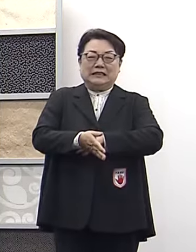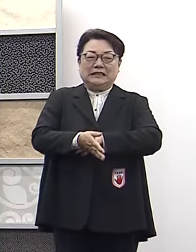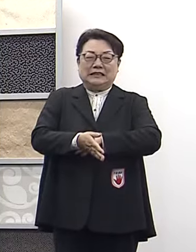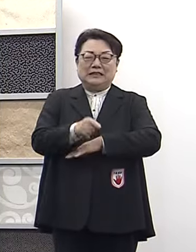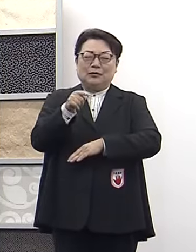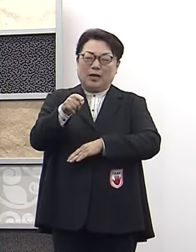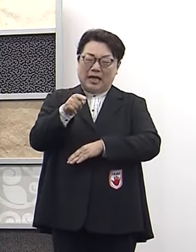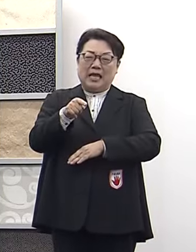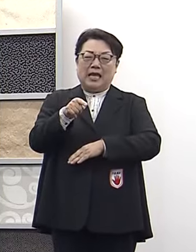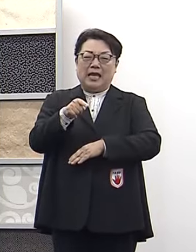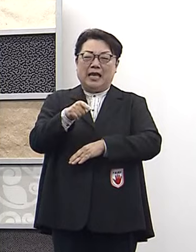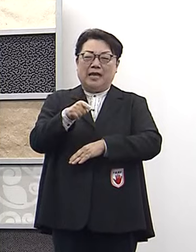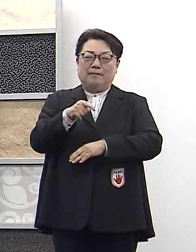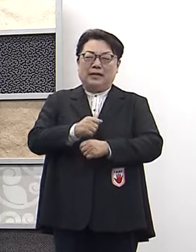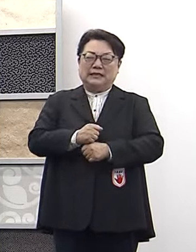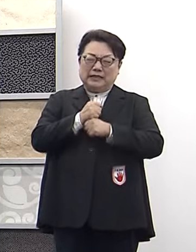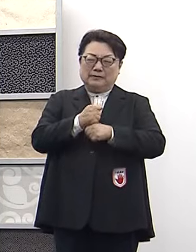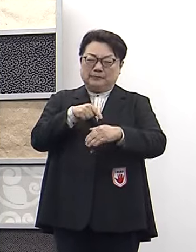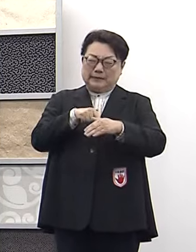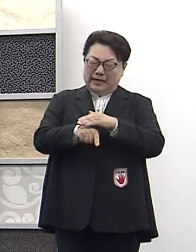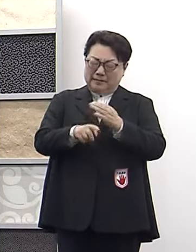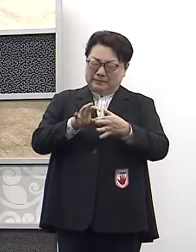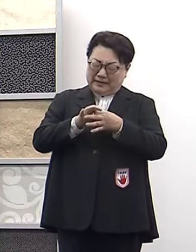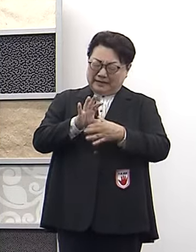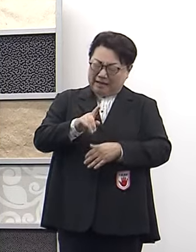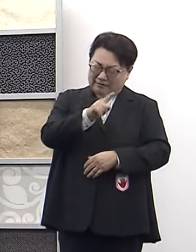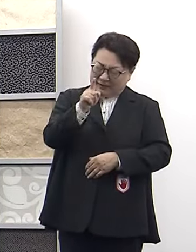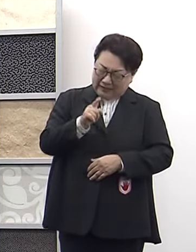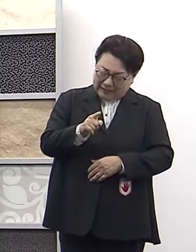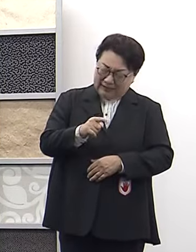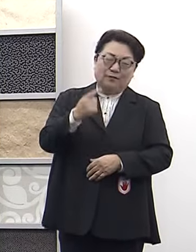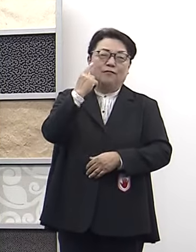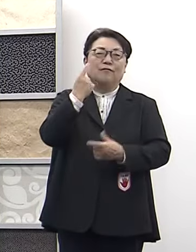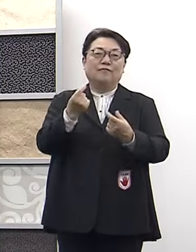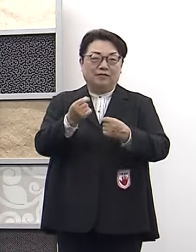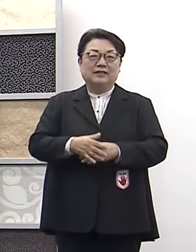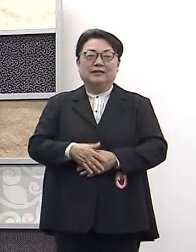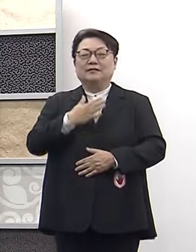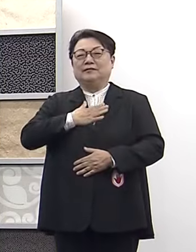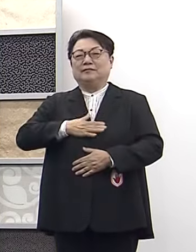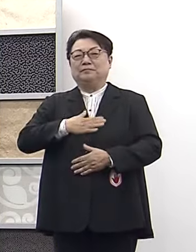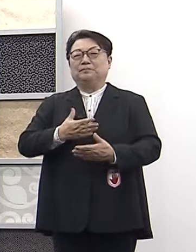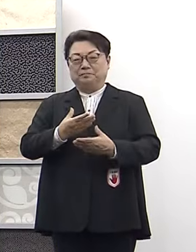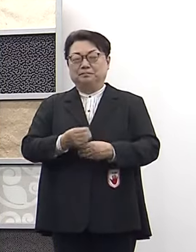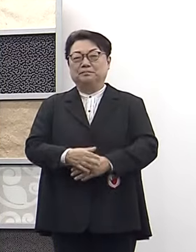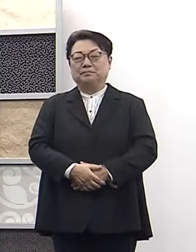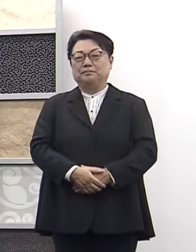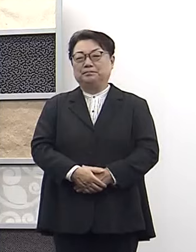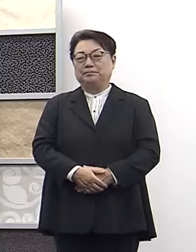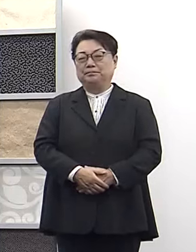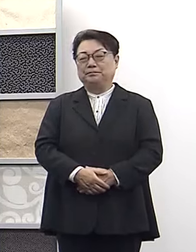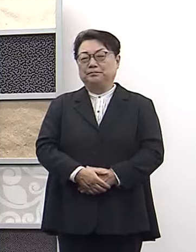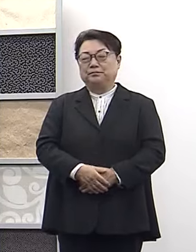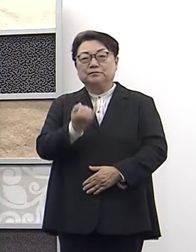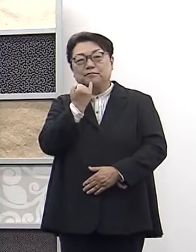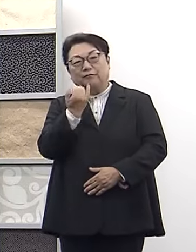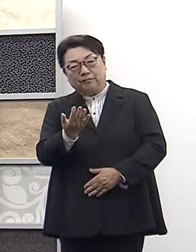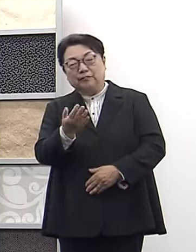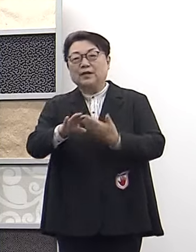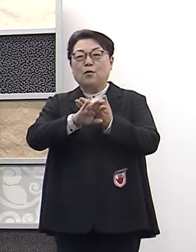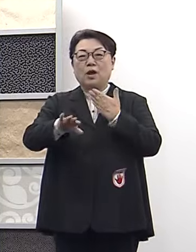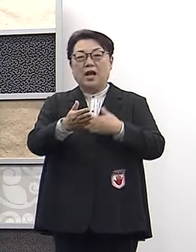つ要因になってるんじゃないかなというご見解でいいでしょうか。はい、はい、分かりました。ありがとうございます。 よろしいでしょうか。